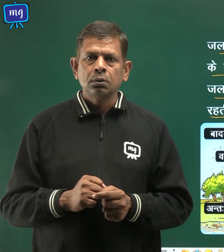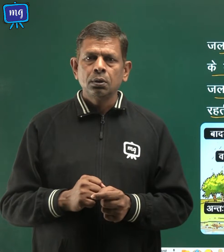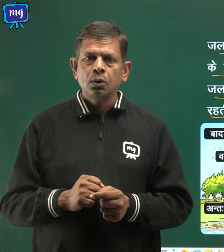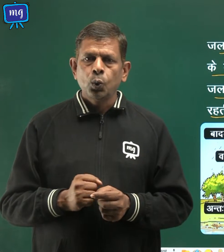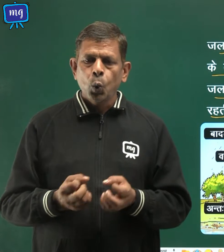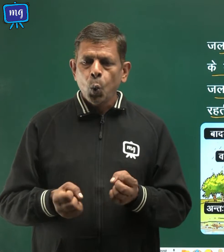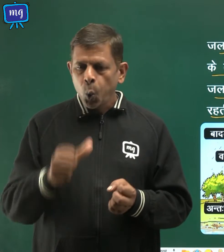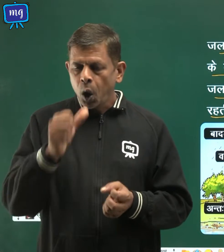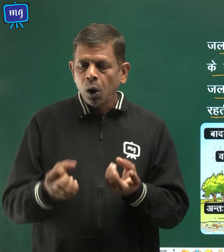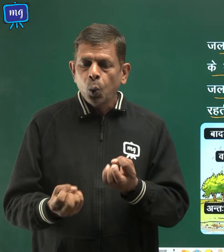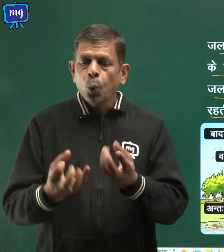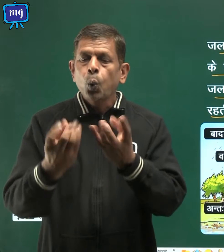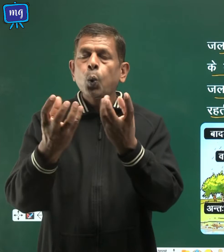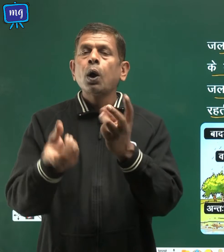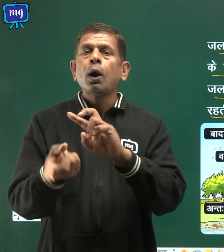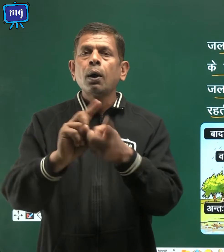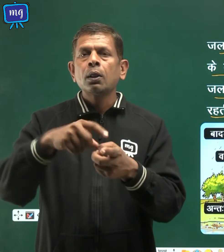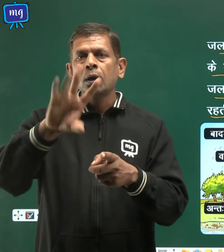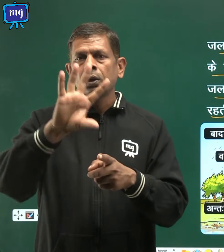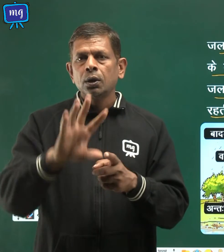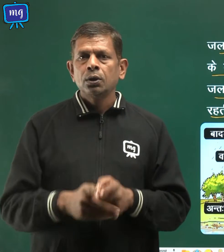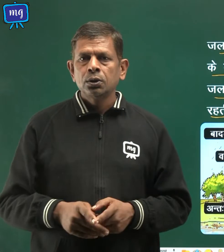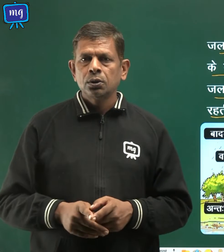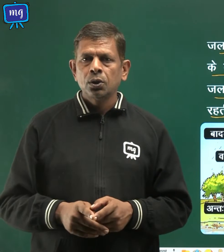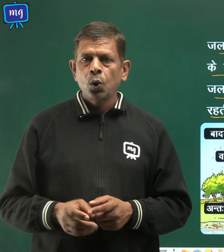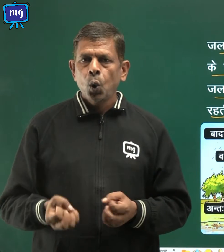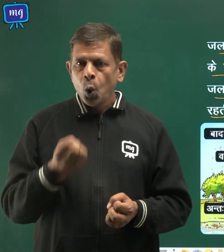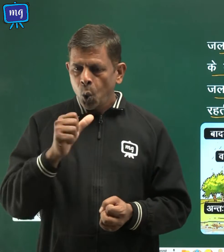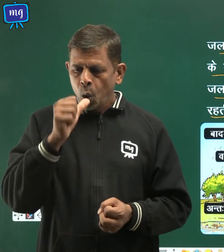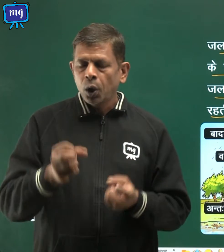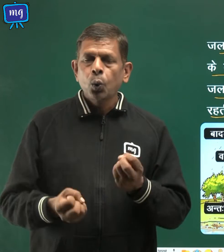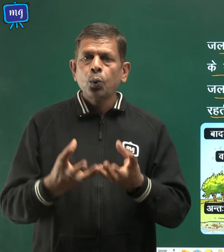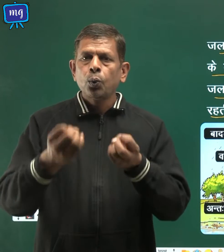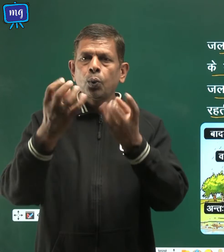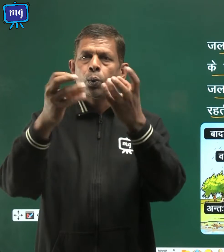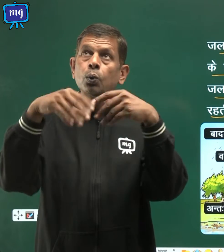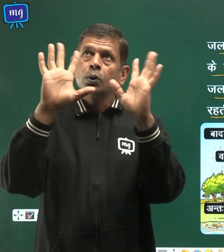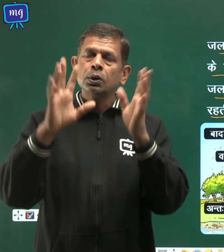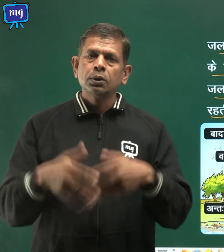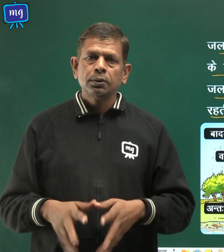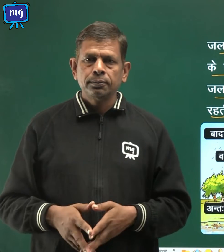भाप में बदलता है, जिसे वाष्पोत्सर्जन कहते हैं।